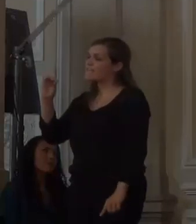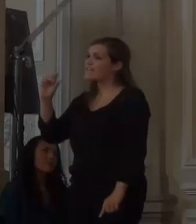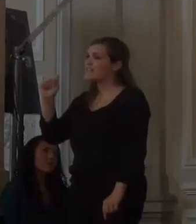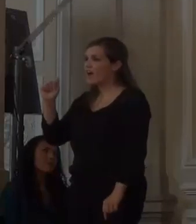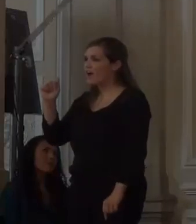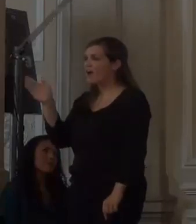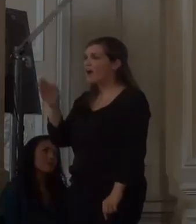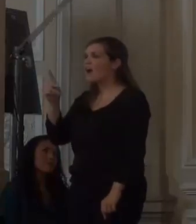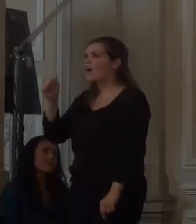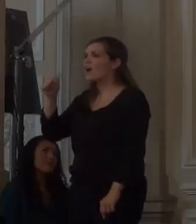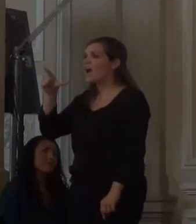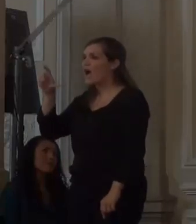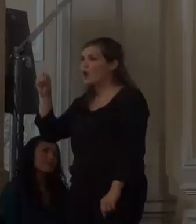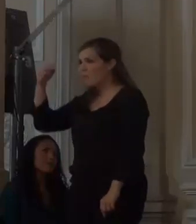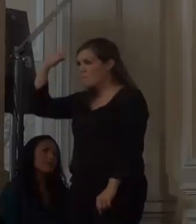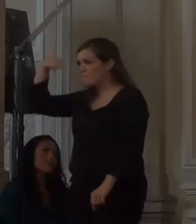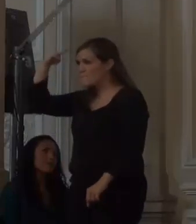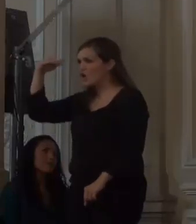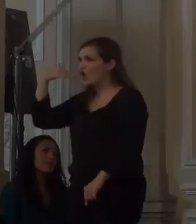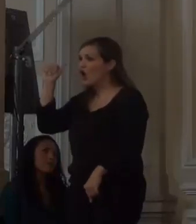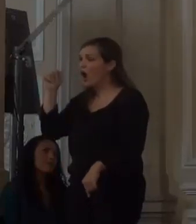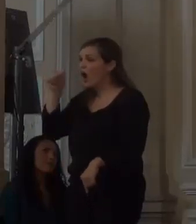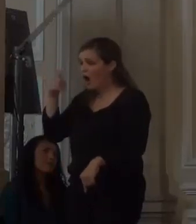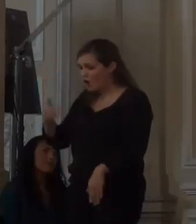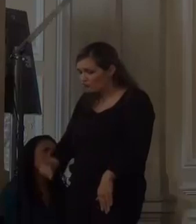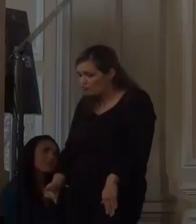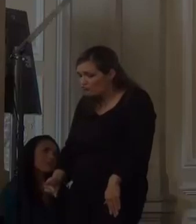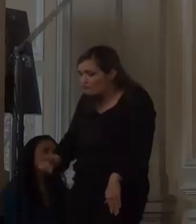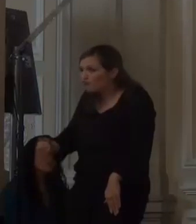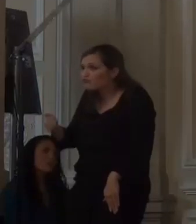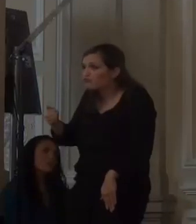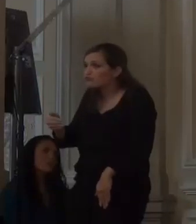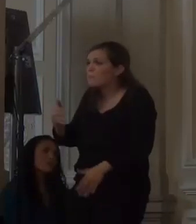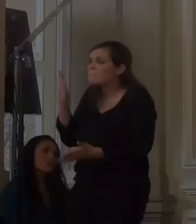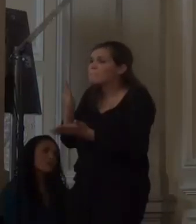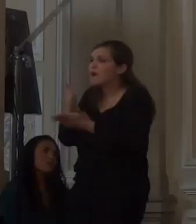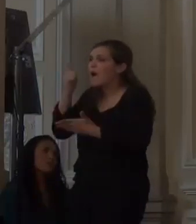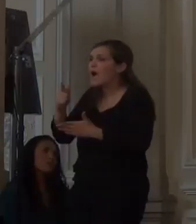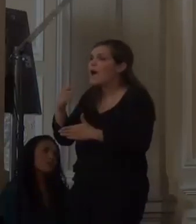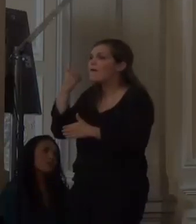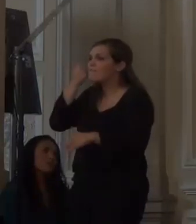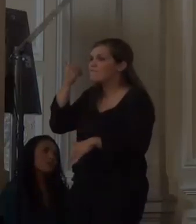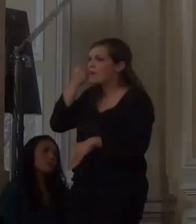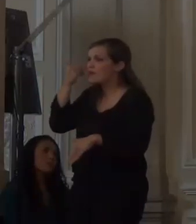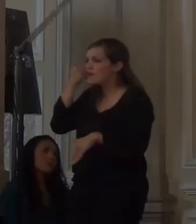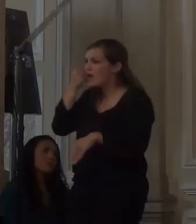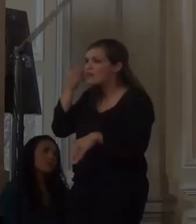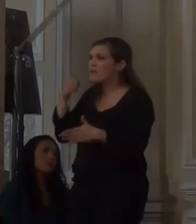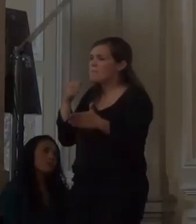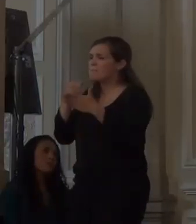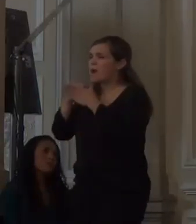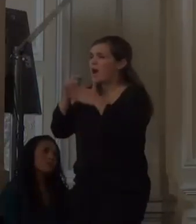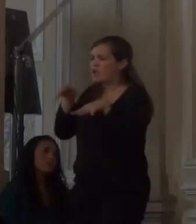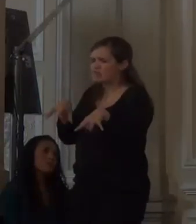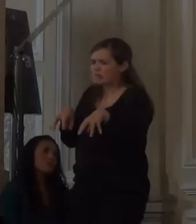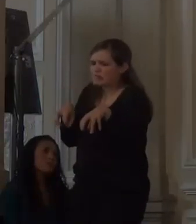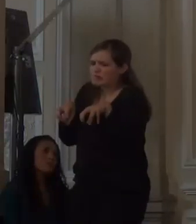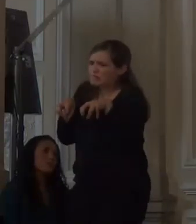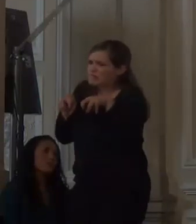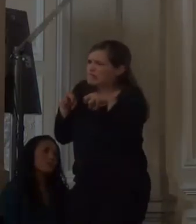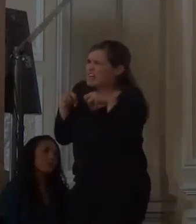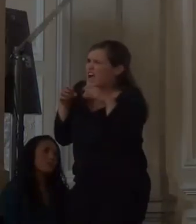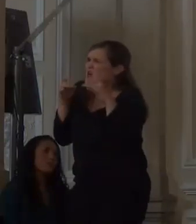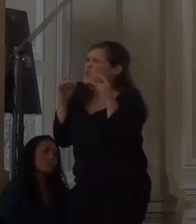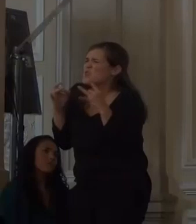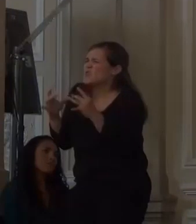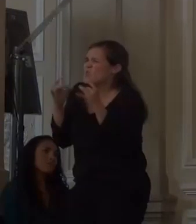quien, afectada por una poliomielitis en su infancia y por un grave accidente, sufrió dolores e incapacidades por